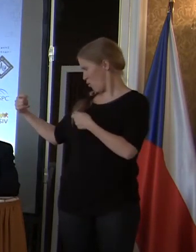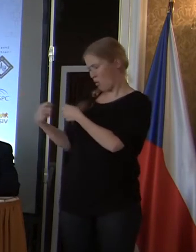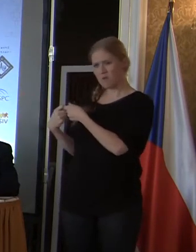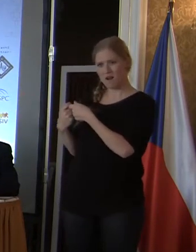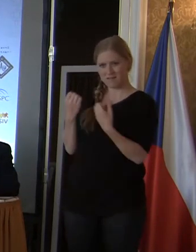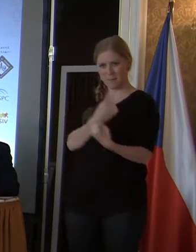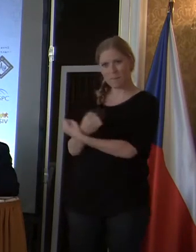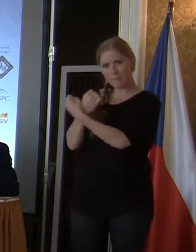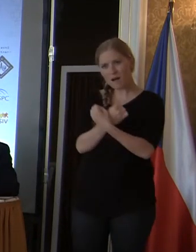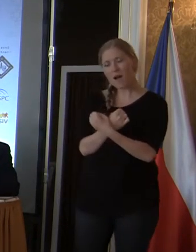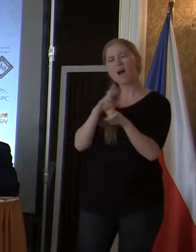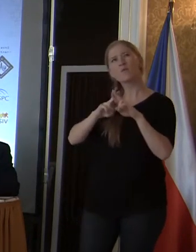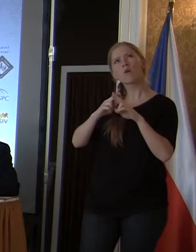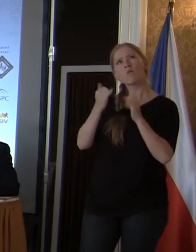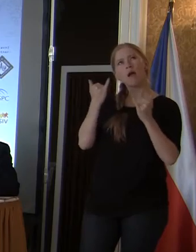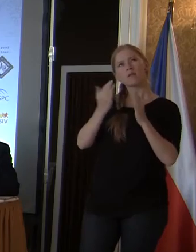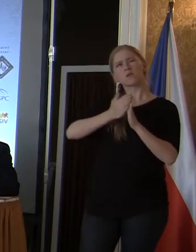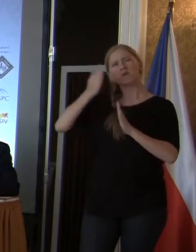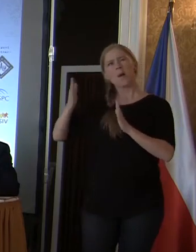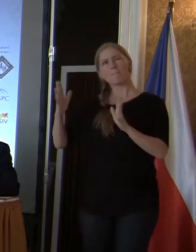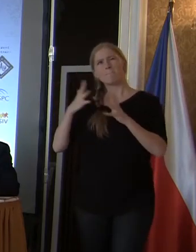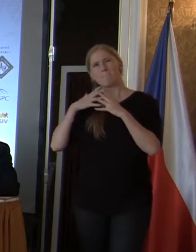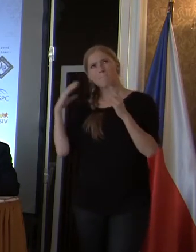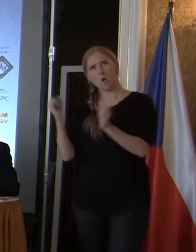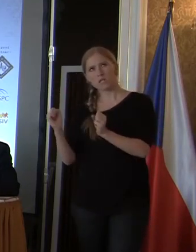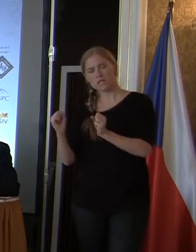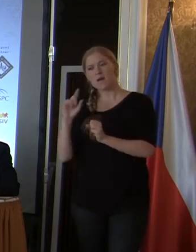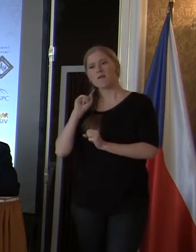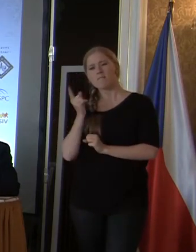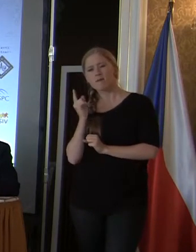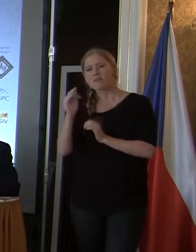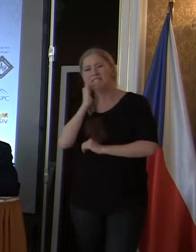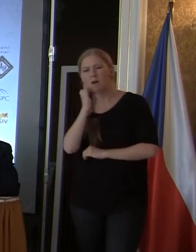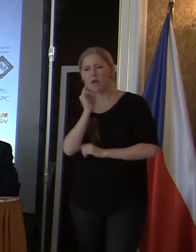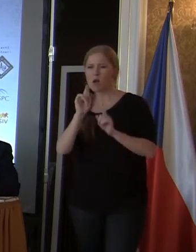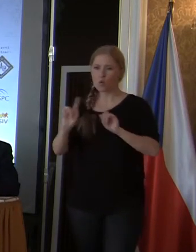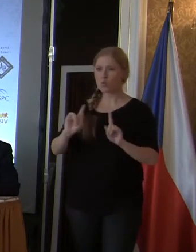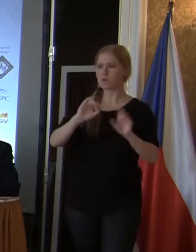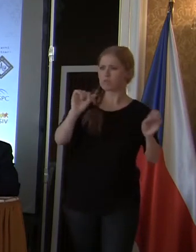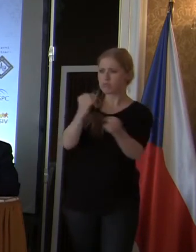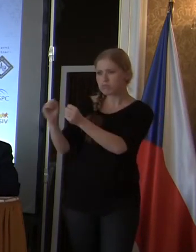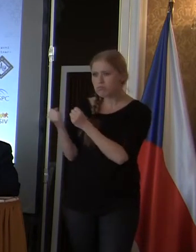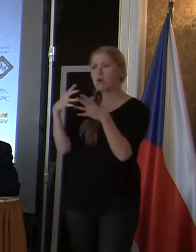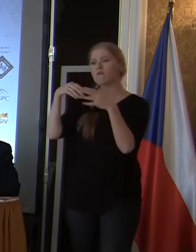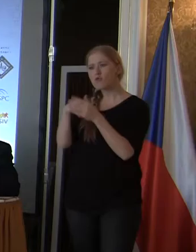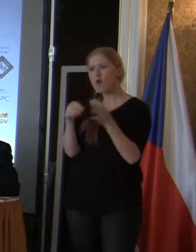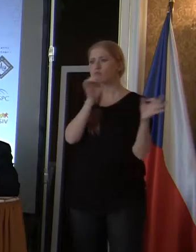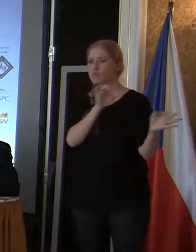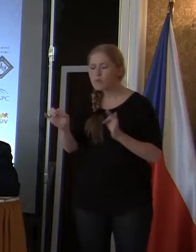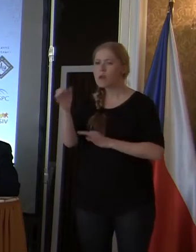měla proběhnout celá řada seminářů a že součástí připravované implementace potom paragrafu 16